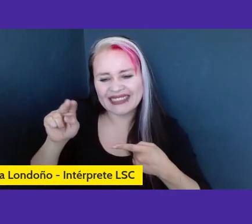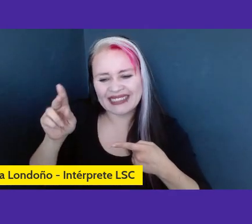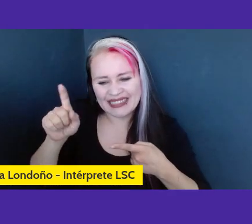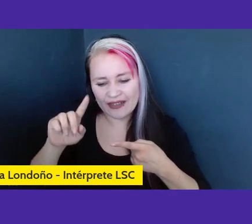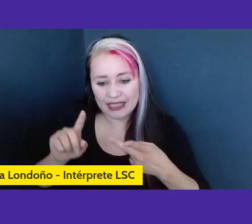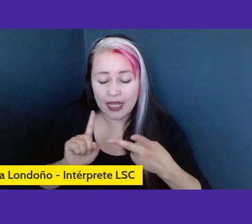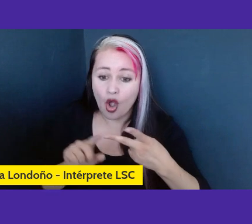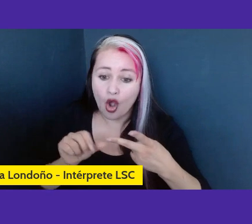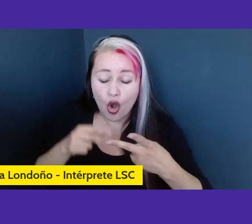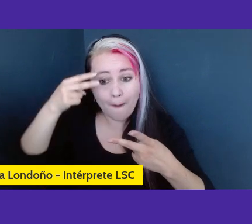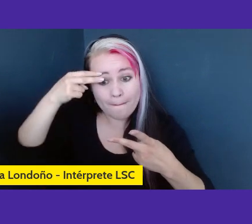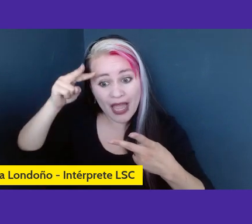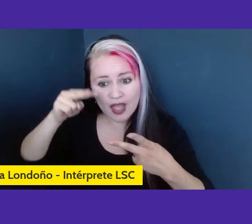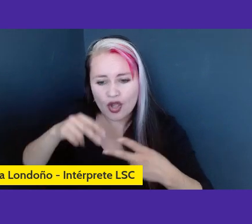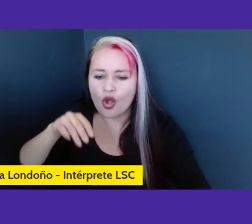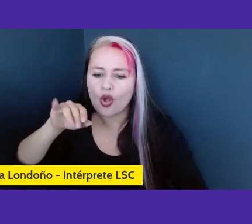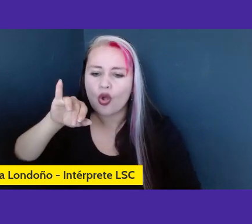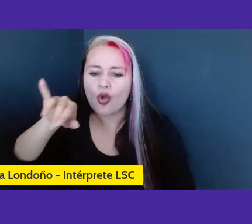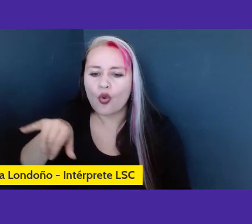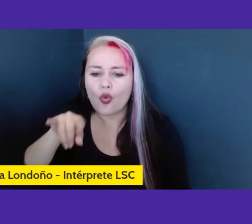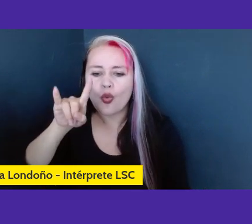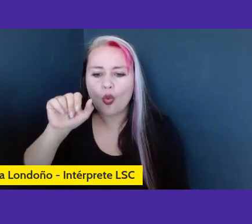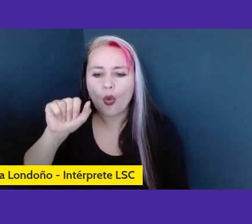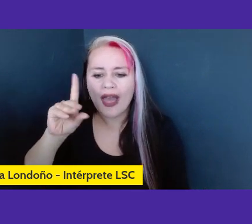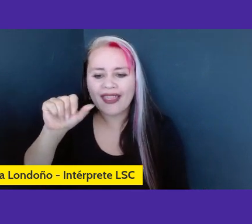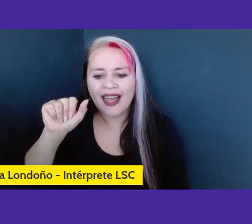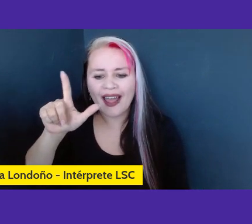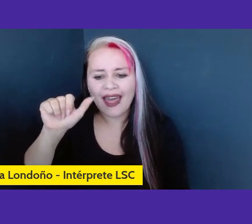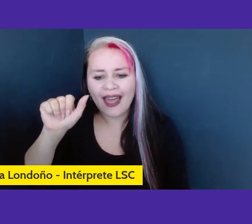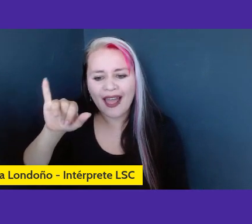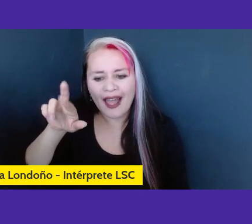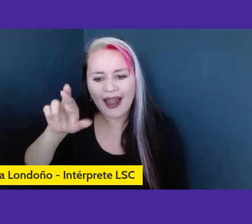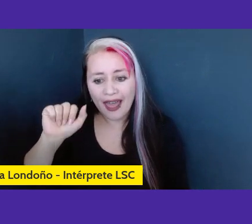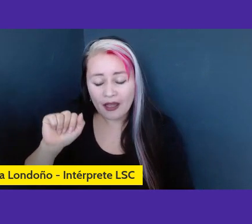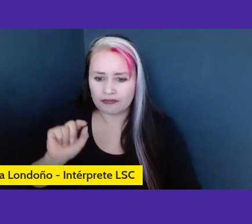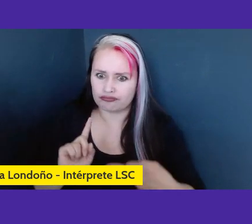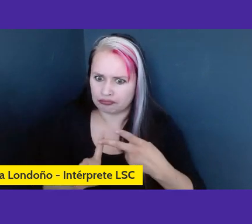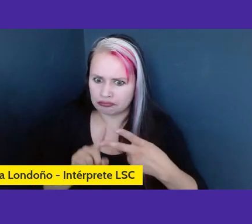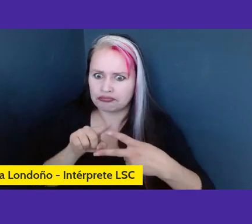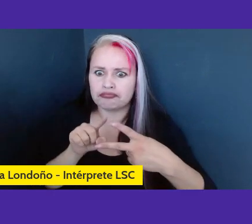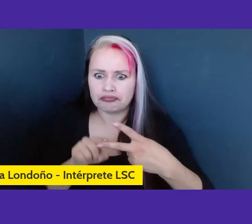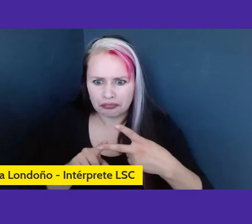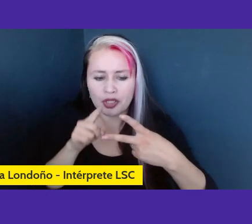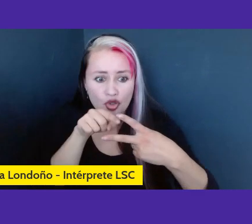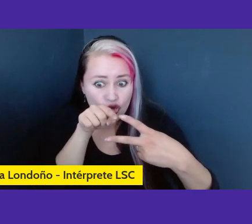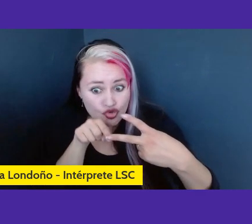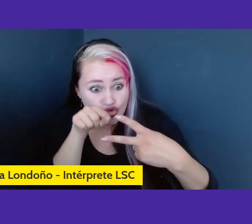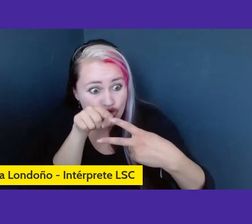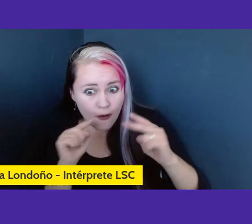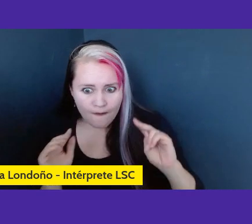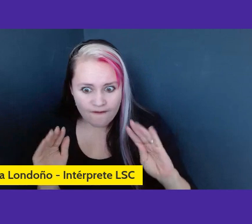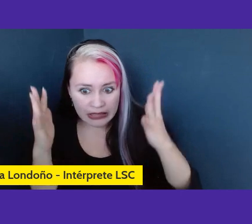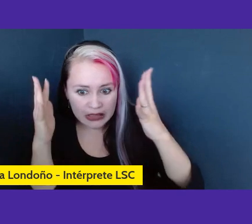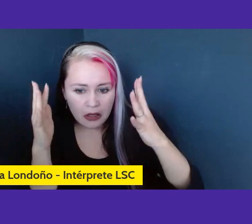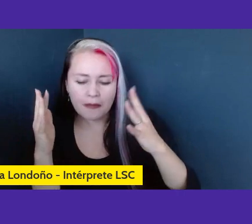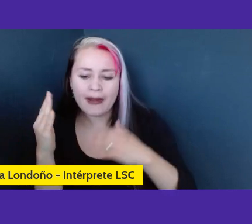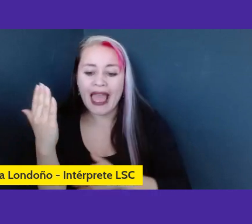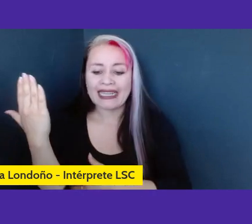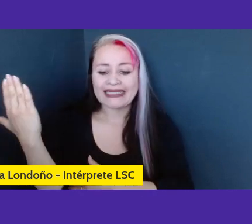es increíble, te abre un montón de puertas. Me parece que son festivales que para el cine